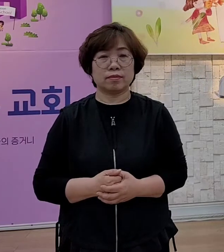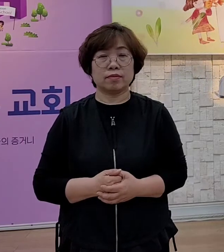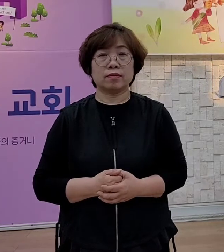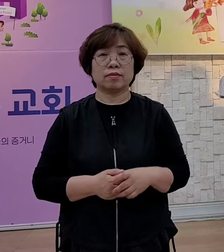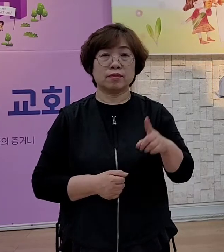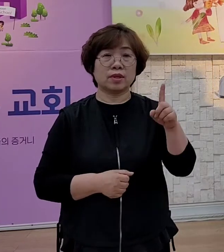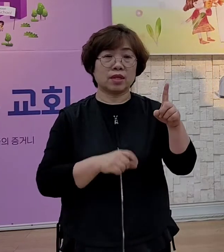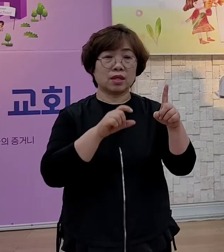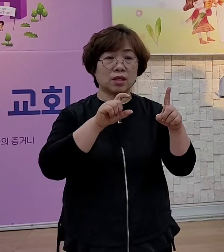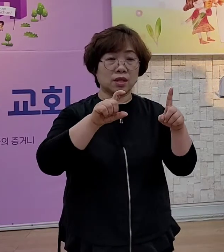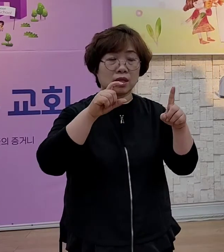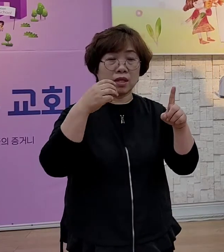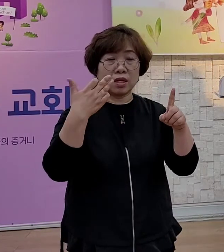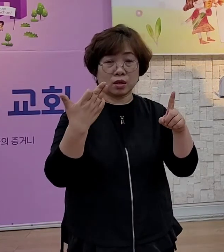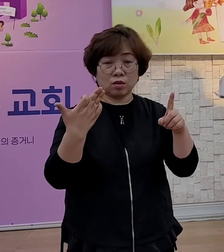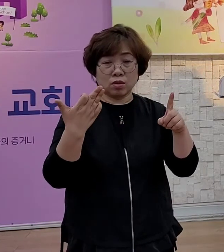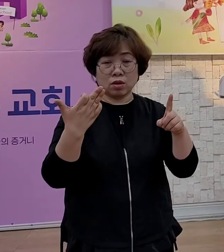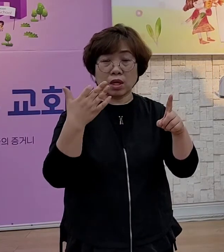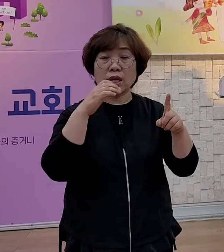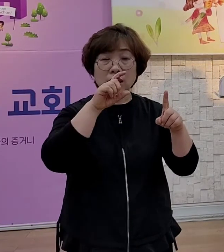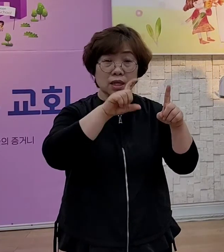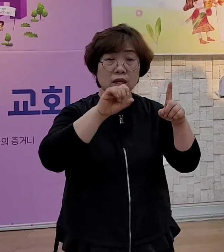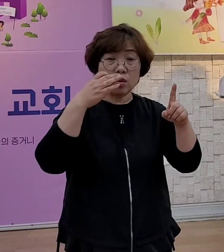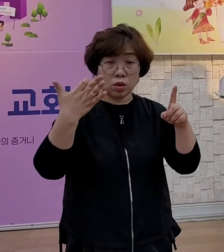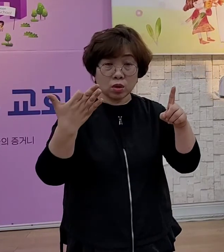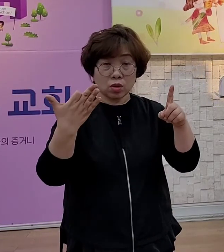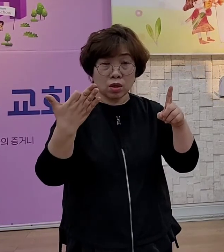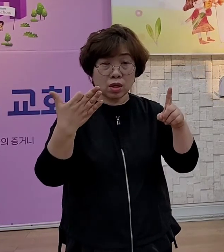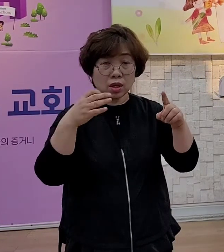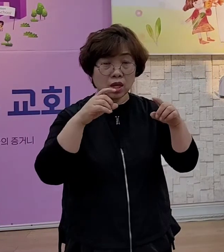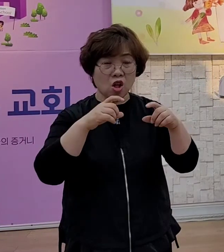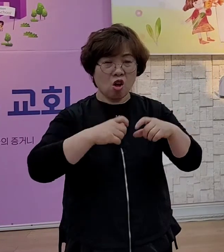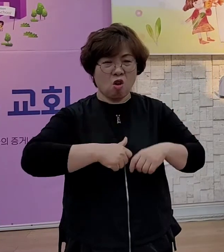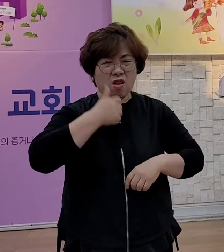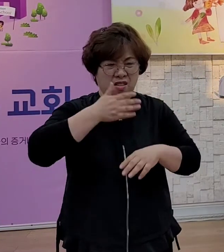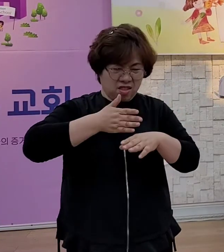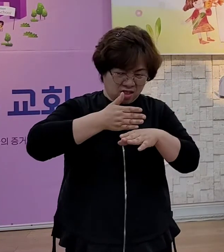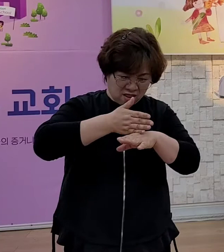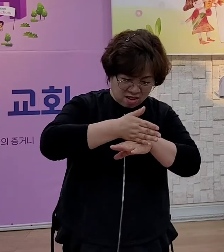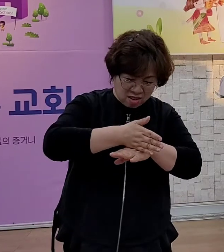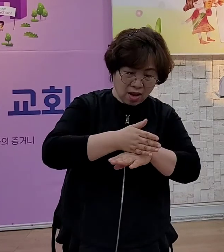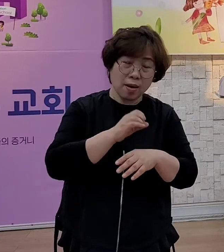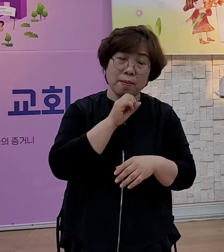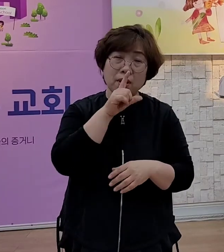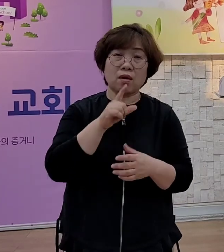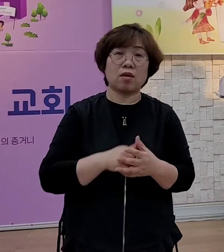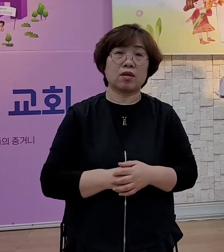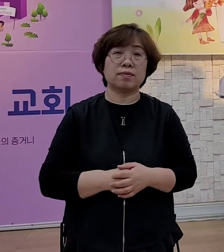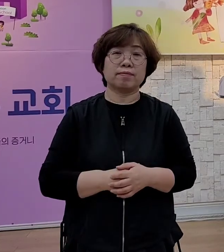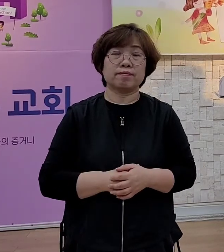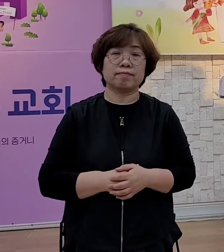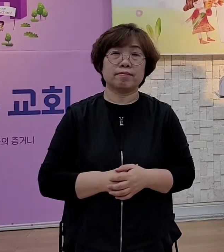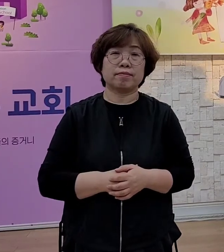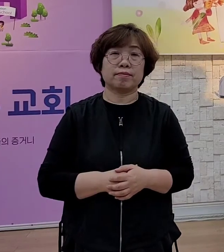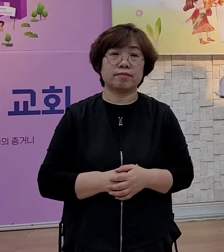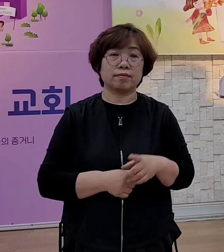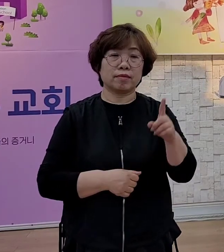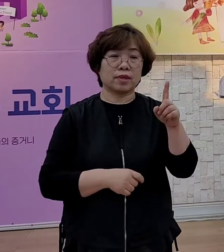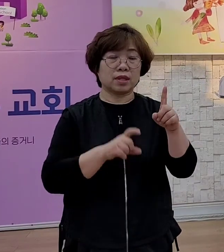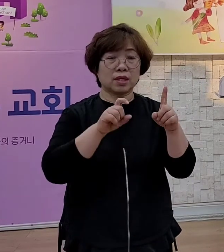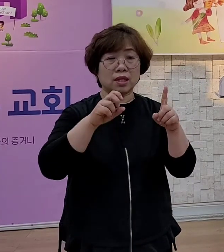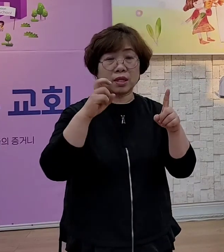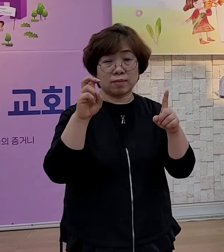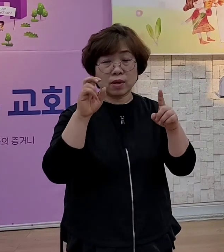19절에 성내기를 더디하라 되어 있잖아요. 여러분, 이 왜 성내기를 더디해야 하는지 20절에 보면